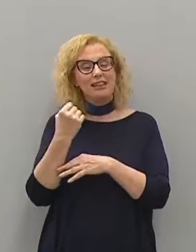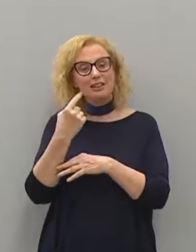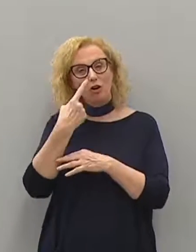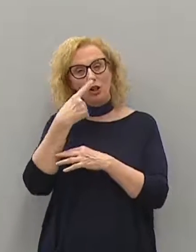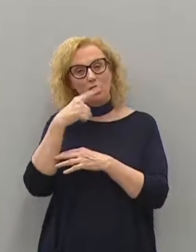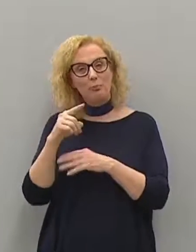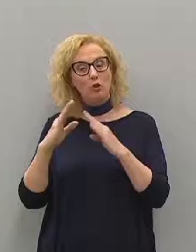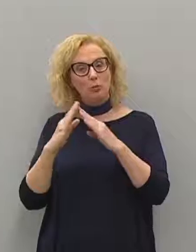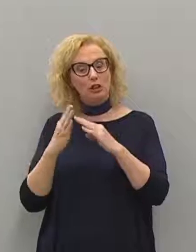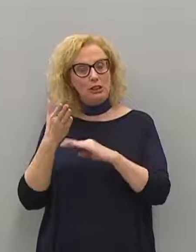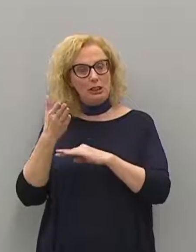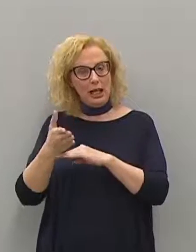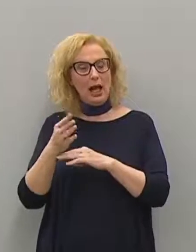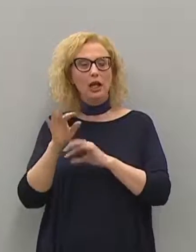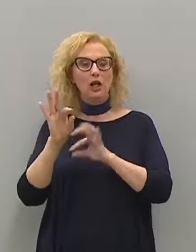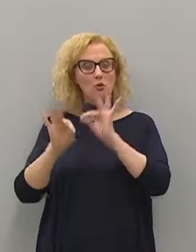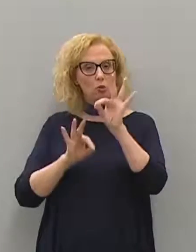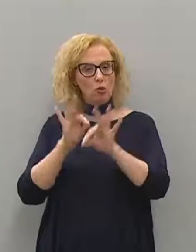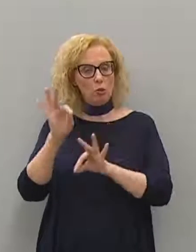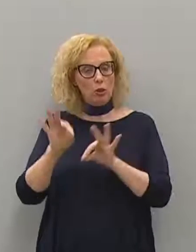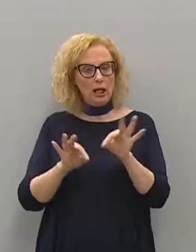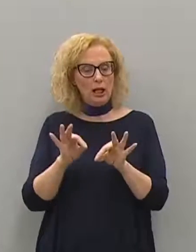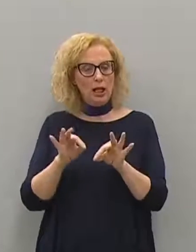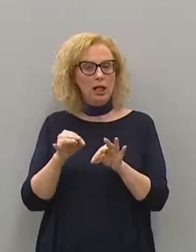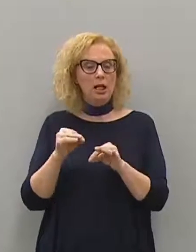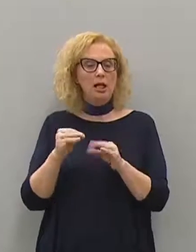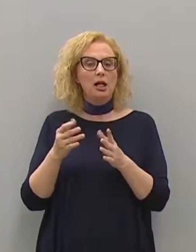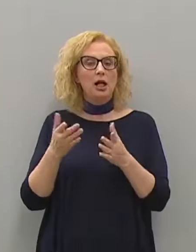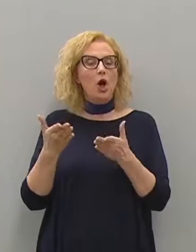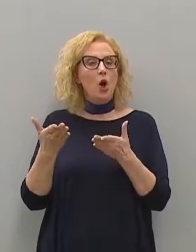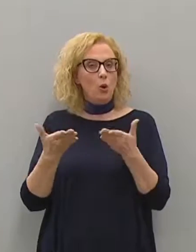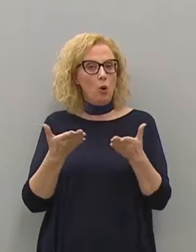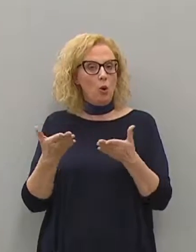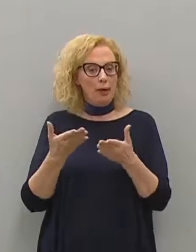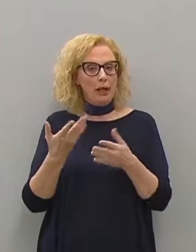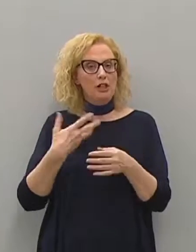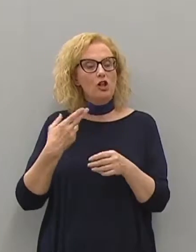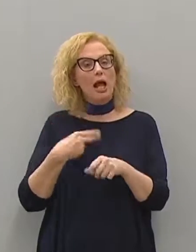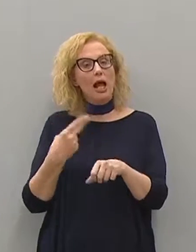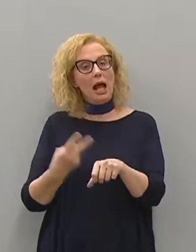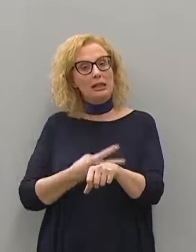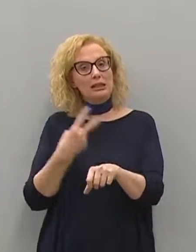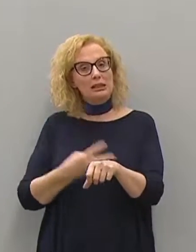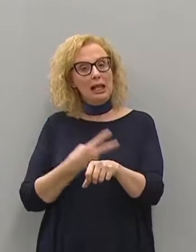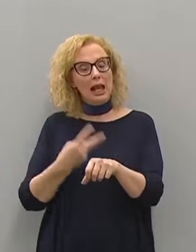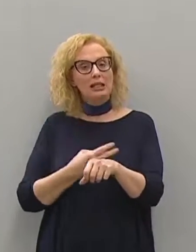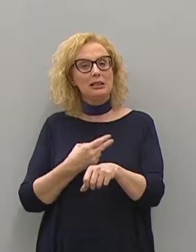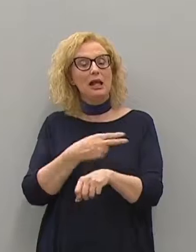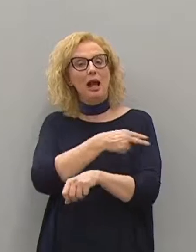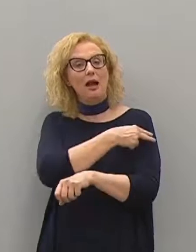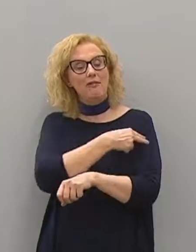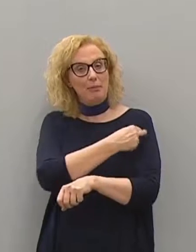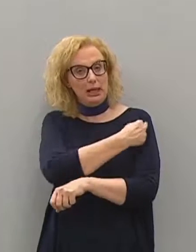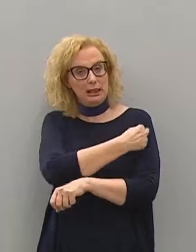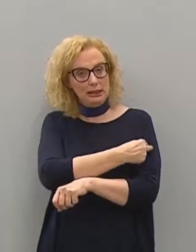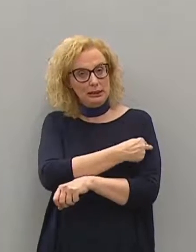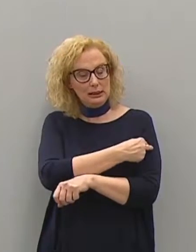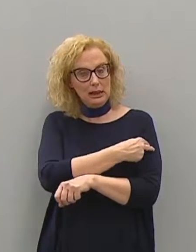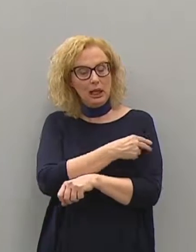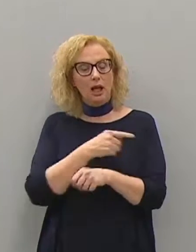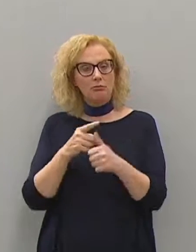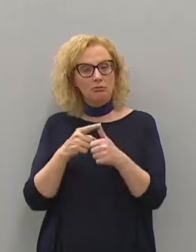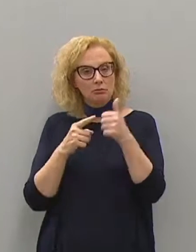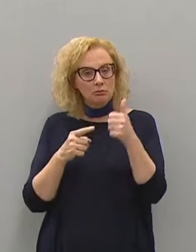questi pazienti sono seguiti con l'assistenza infermieristica dove salve abbiamo